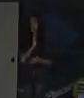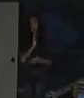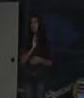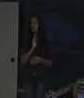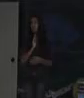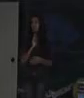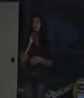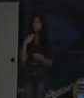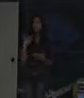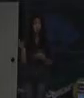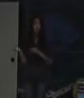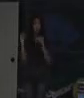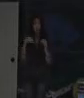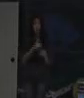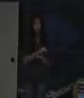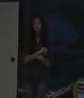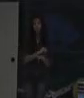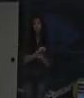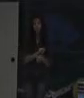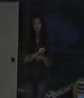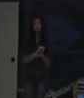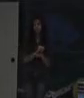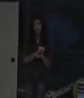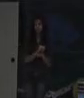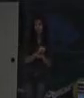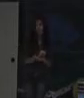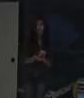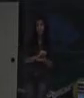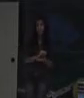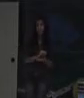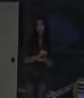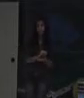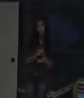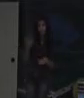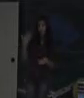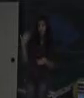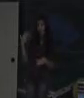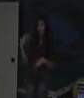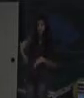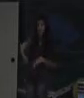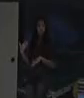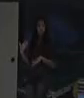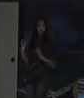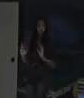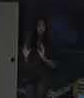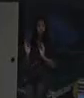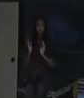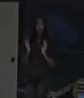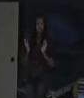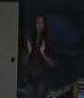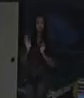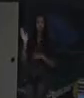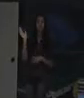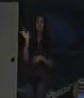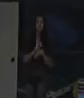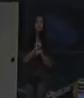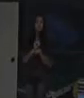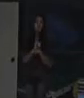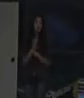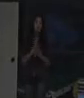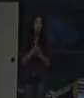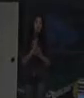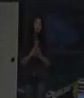aqui em tempos áureos do cacau. Instalou-se primeiro a agência do Banco do Brasil aqui